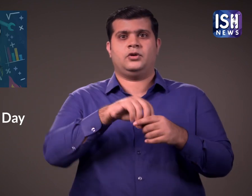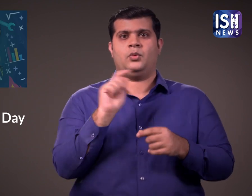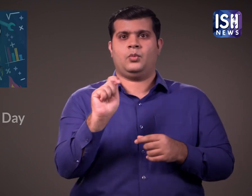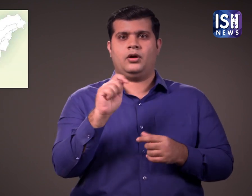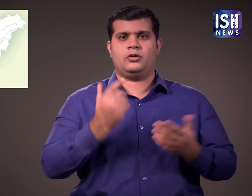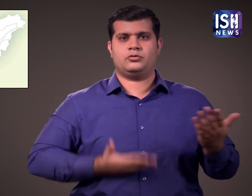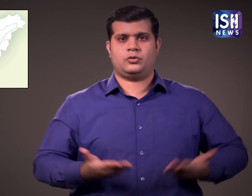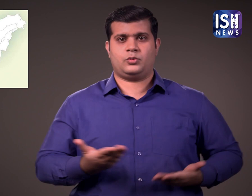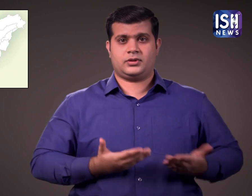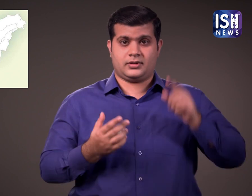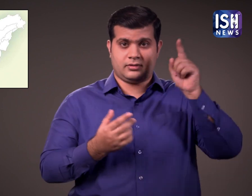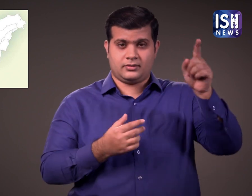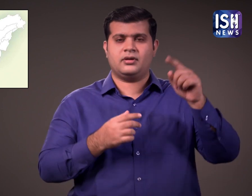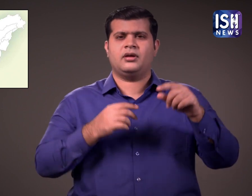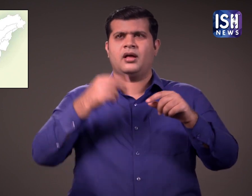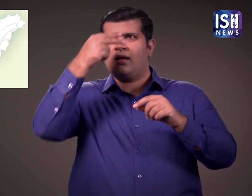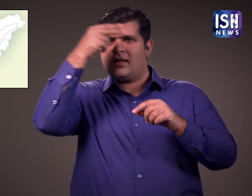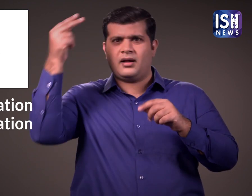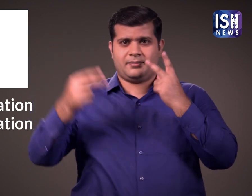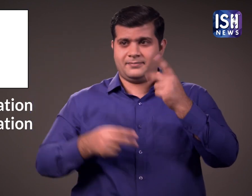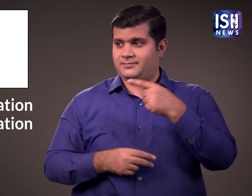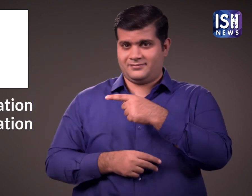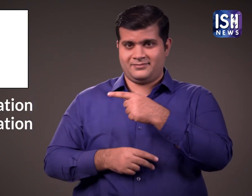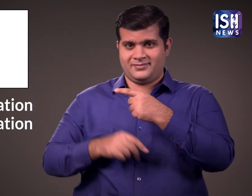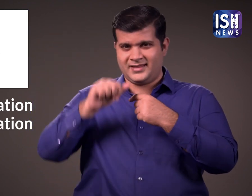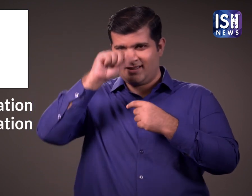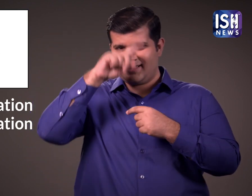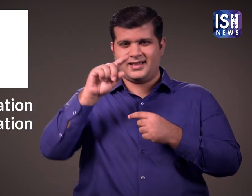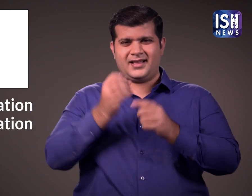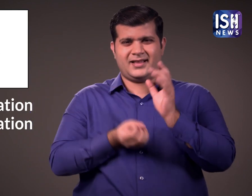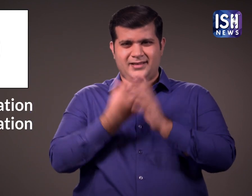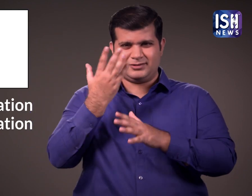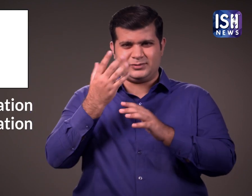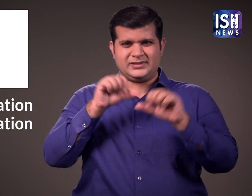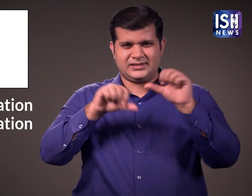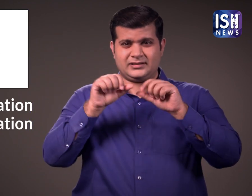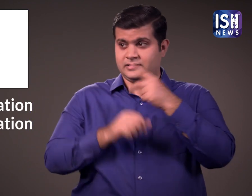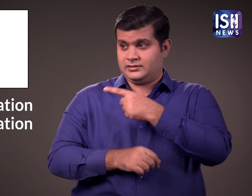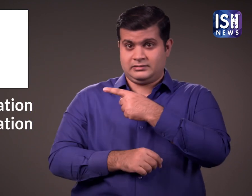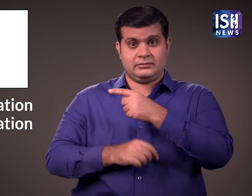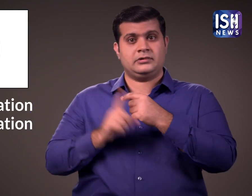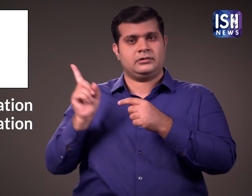कोलकता में इंडिन असोसियेशन फॉर दे कल्टिवेशन ऑफ सायन्स की प्रयोकशाला में काम करते हुए